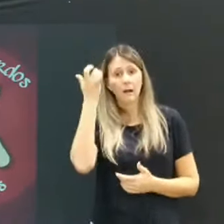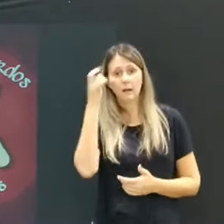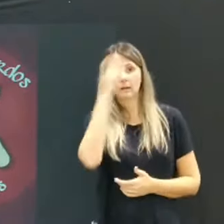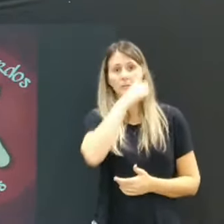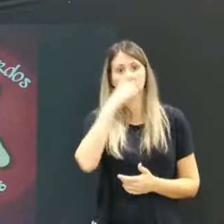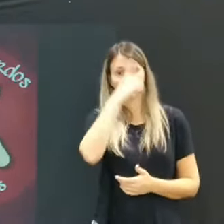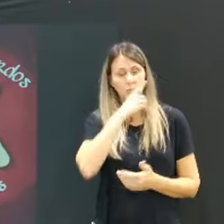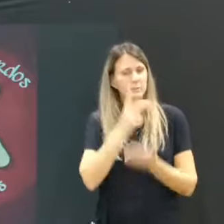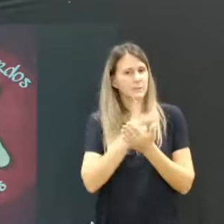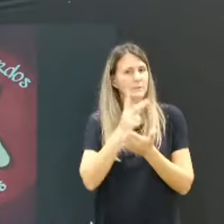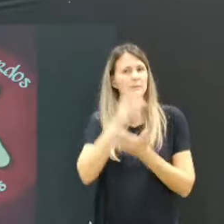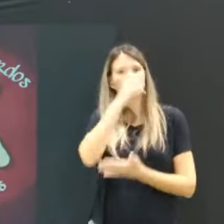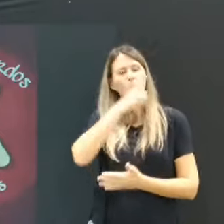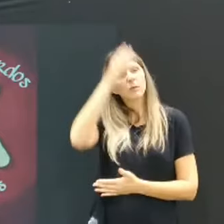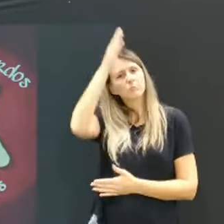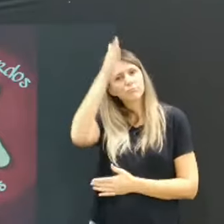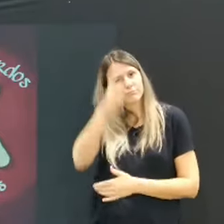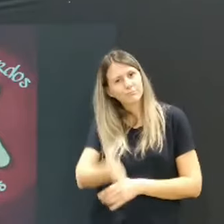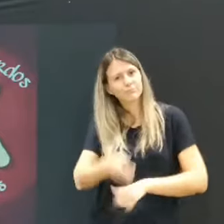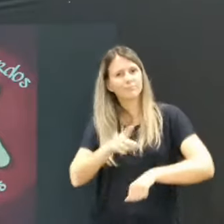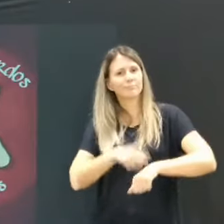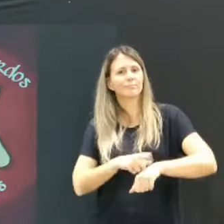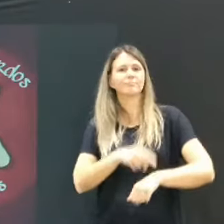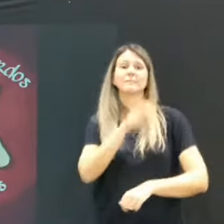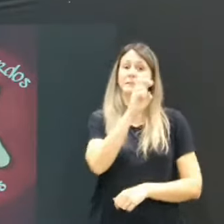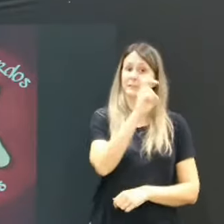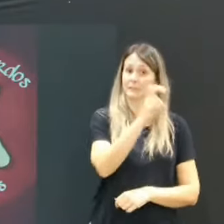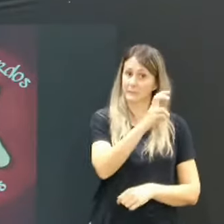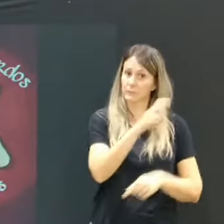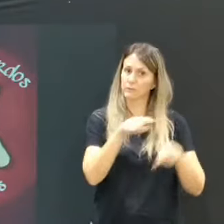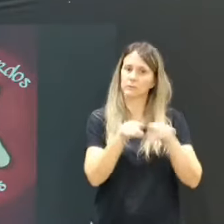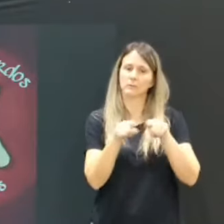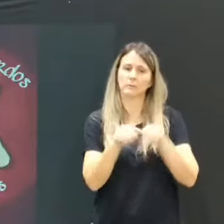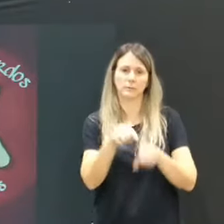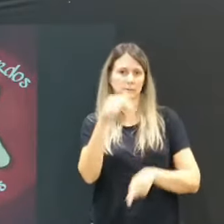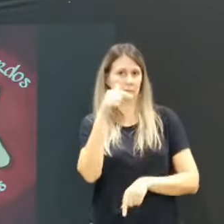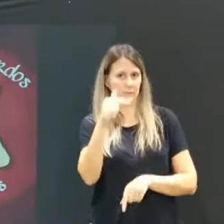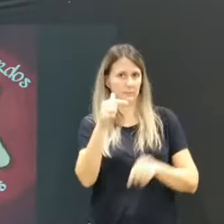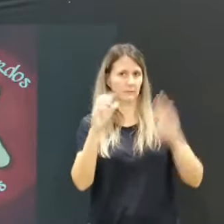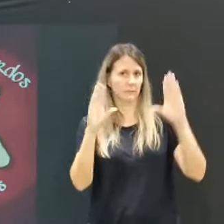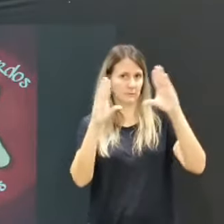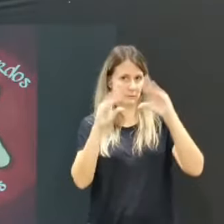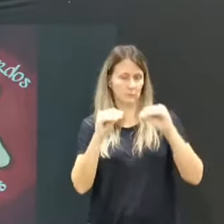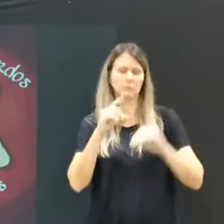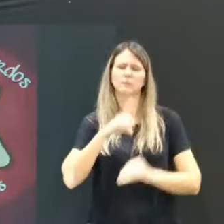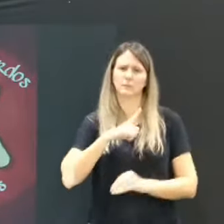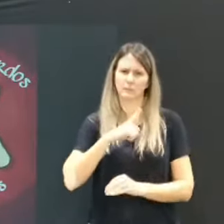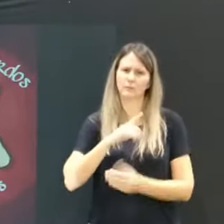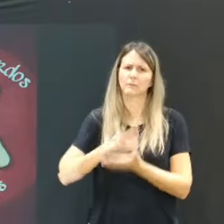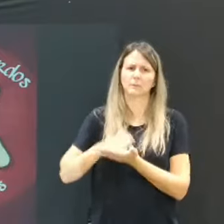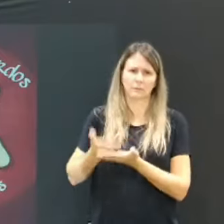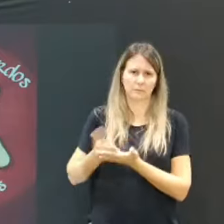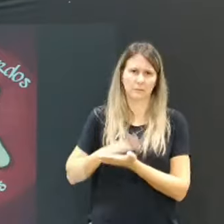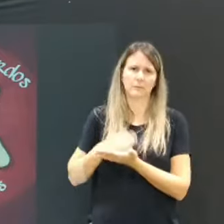Então, amanhã, domingo, né? Nós sabemos que é 5 da tarde, tem culto com interpretação e às 7 da